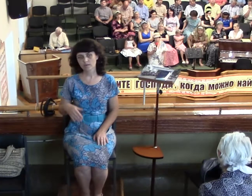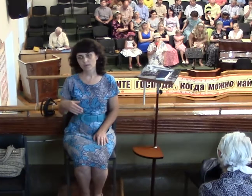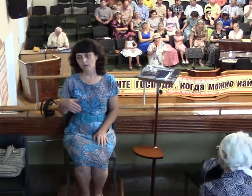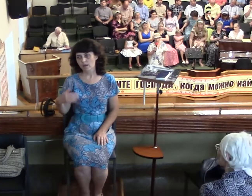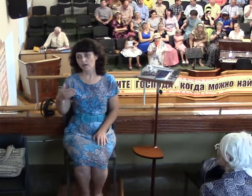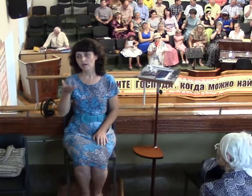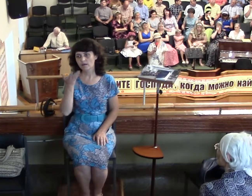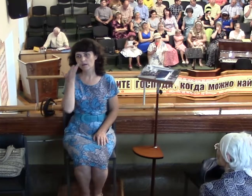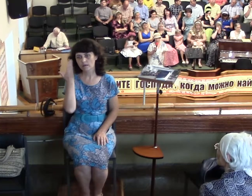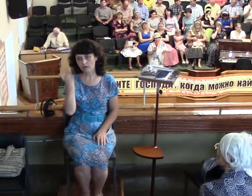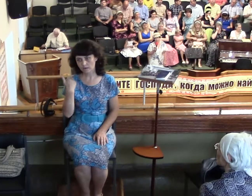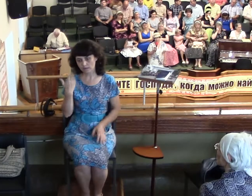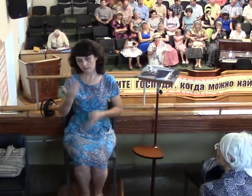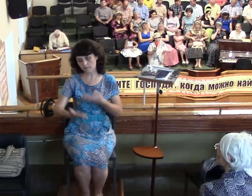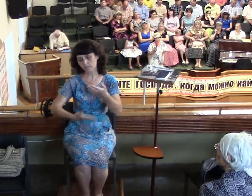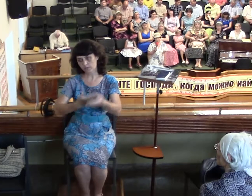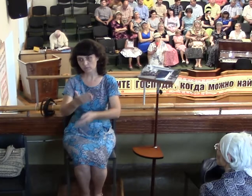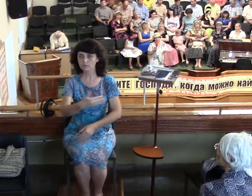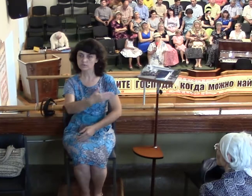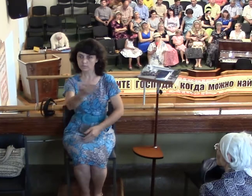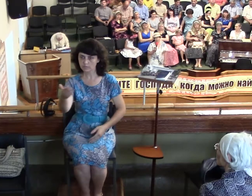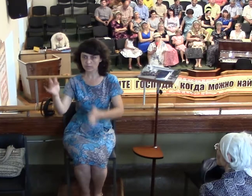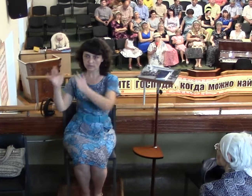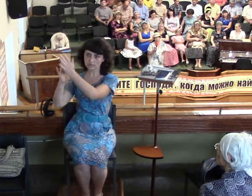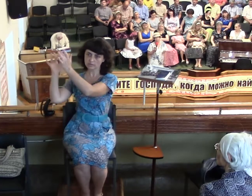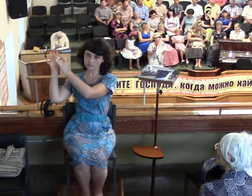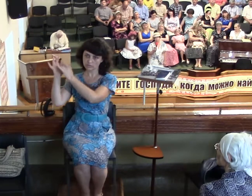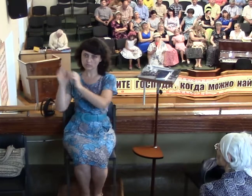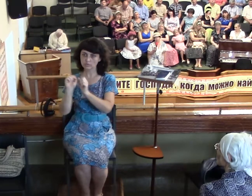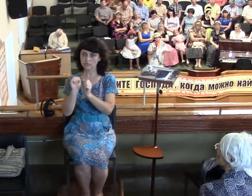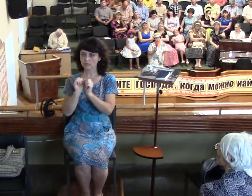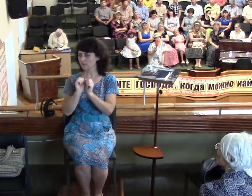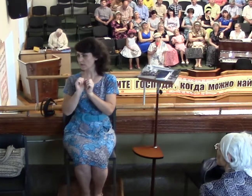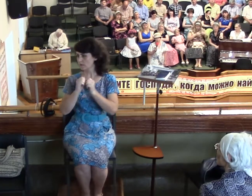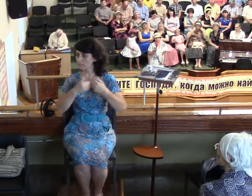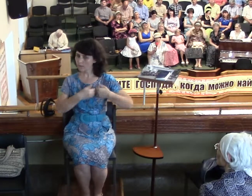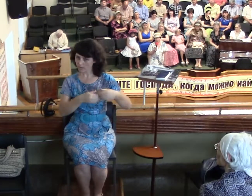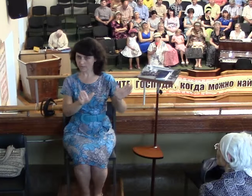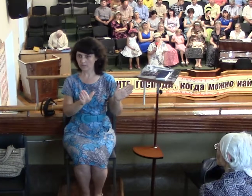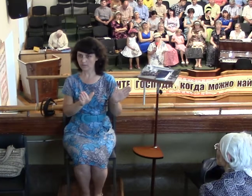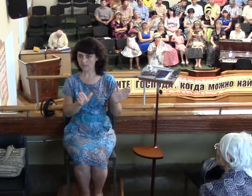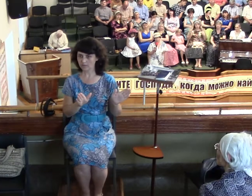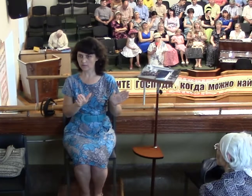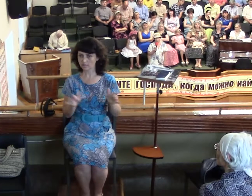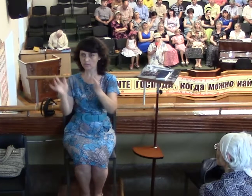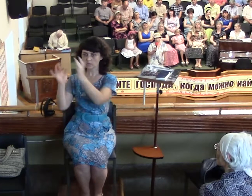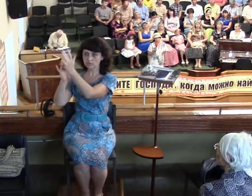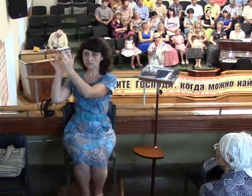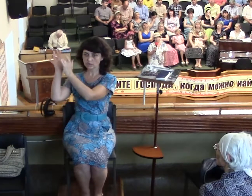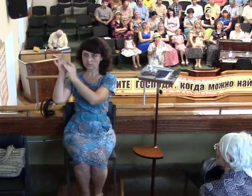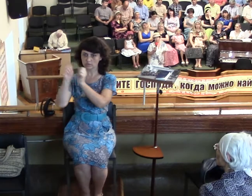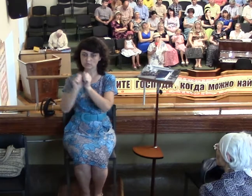приходим мы к Иисусу в покаянии, Спаситель сам дает нам руки, книгу книг, читайте